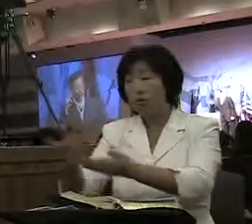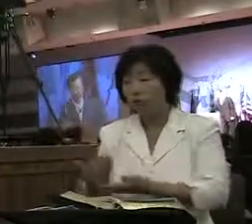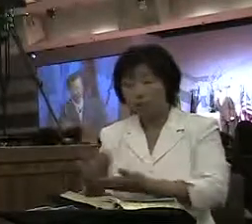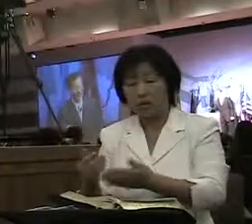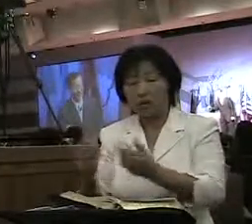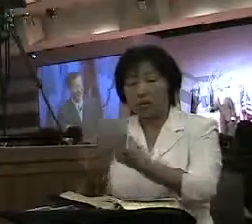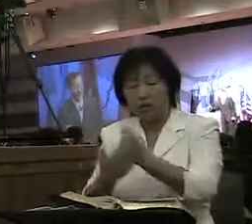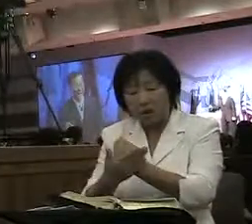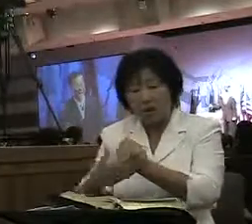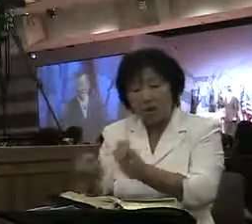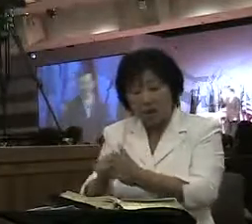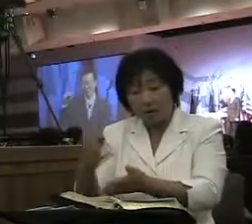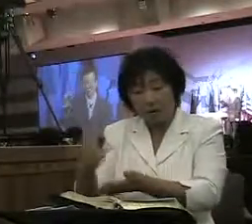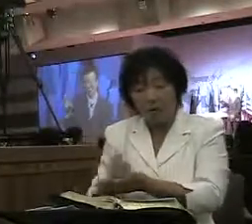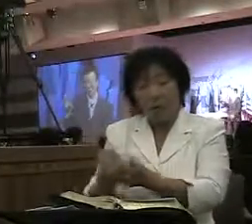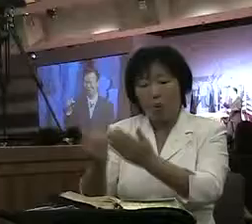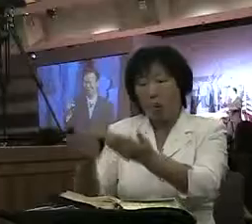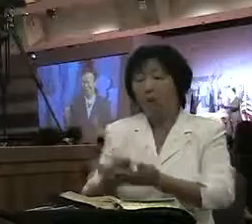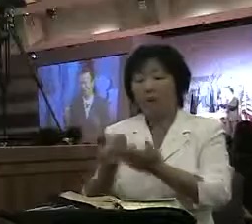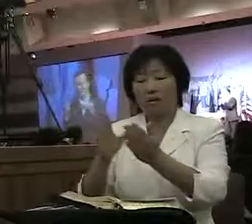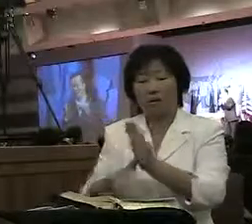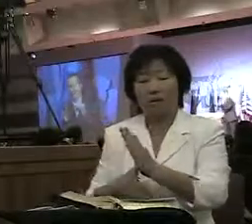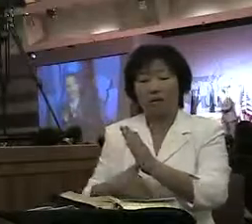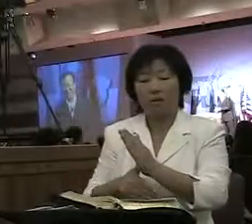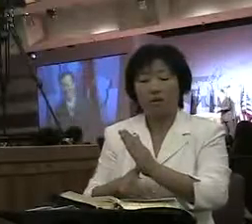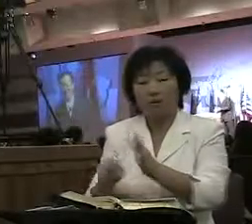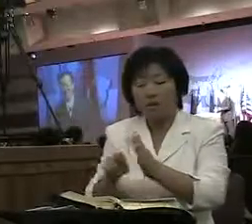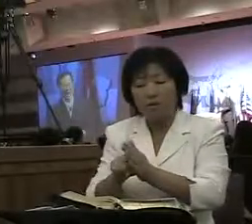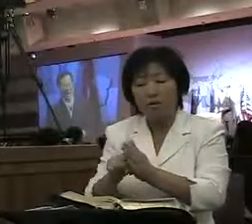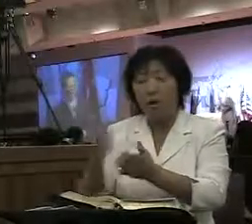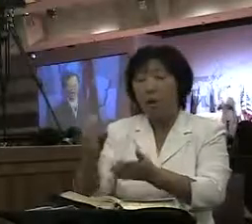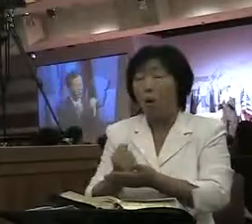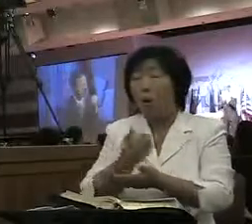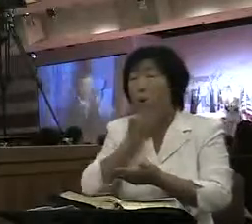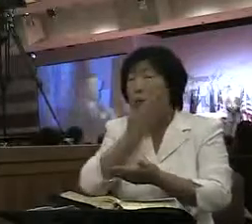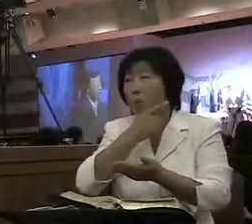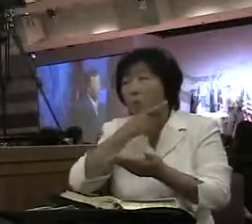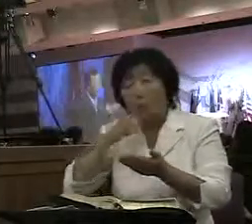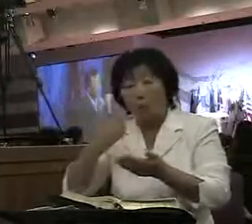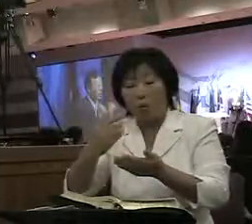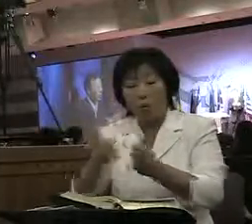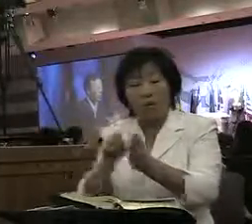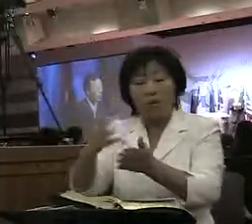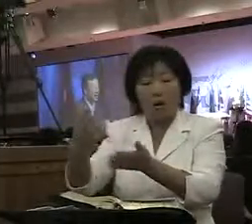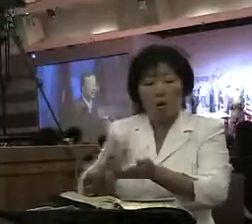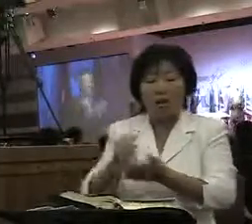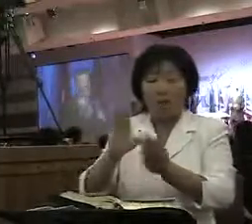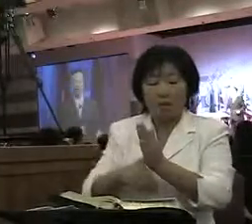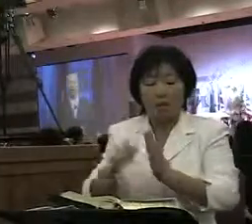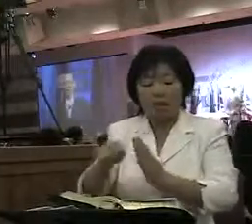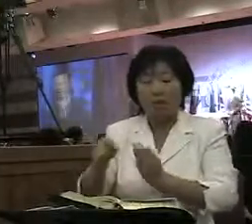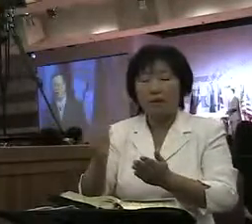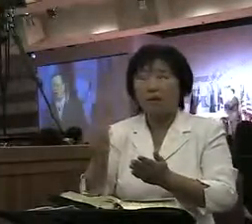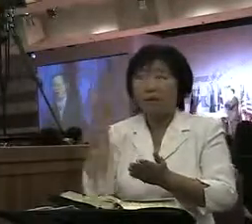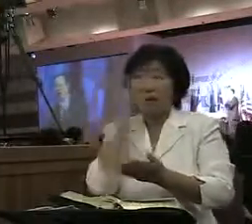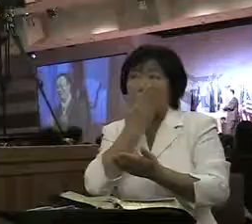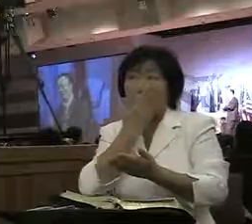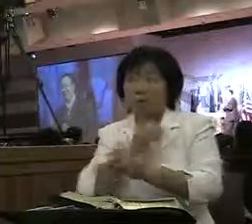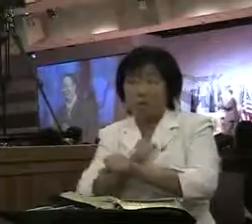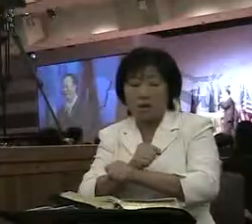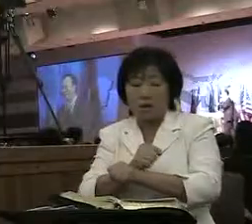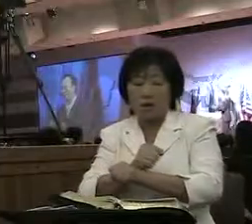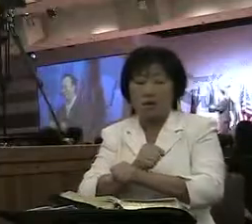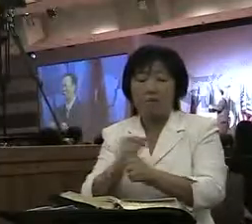은혜를 믿음으로 받을 때, 하나님께서 내려주시는 보혈을 믿음으로 받을 때, 하나님께서 이것으로 너를 청결케 하리라 말씀하시는 것을